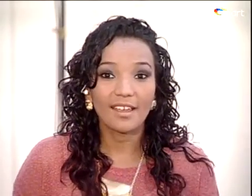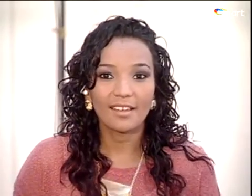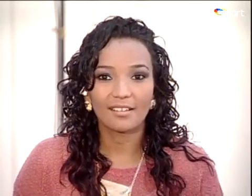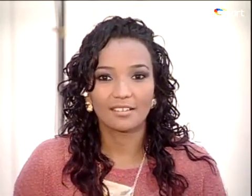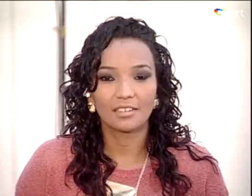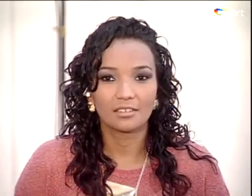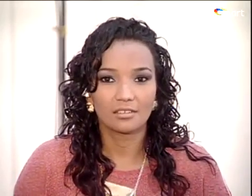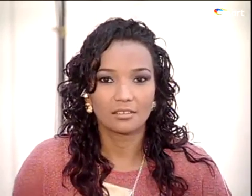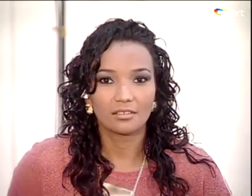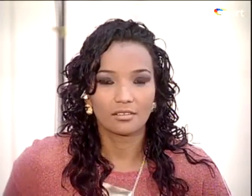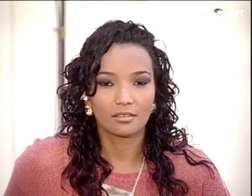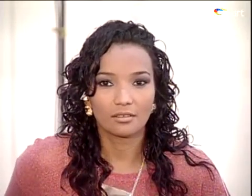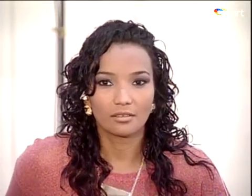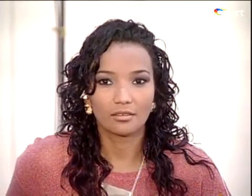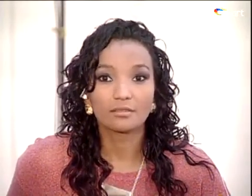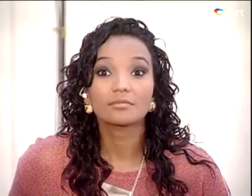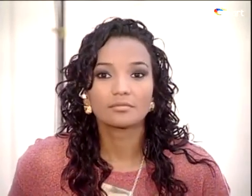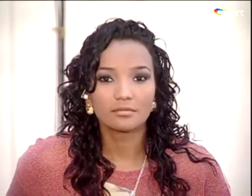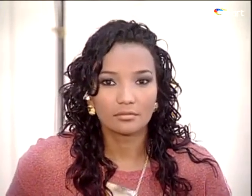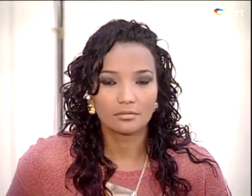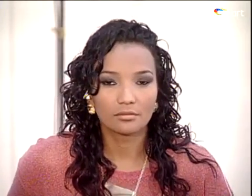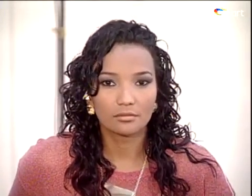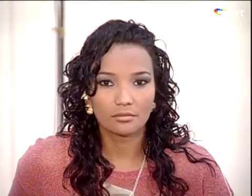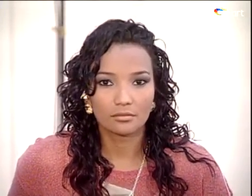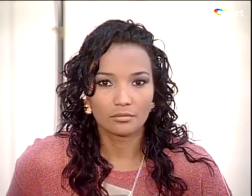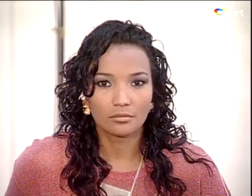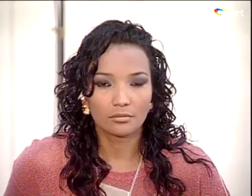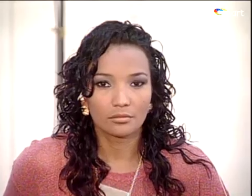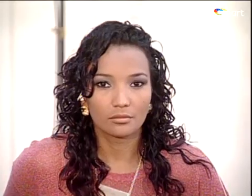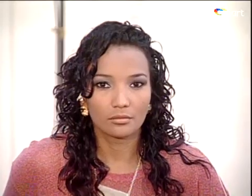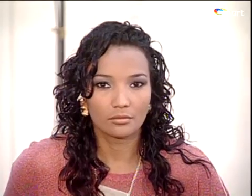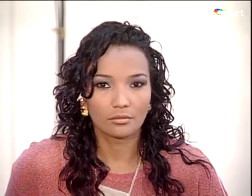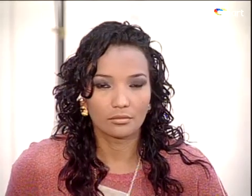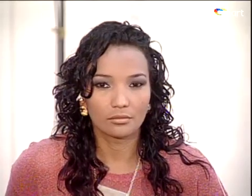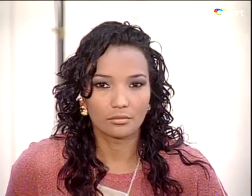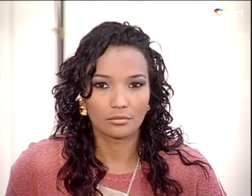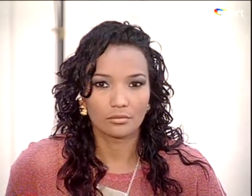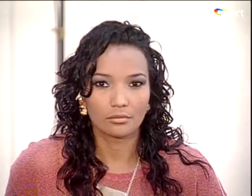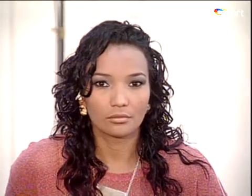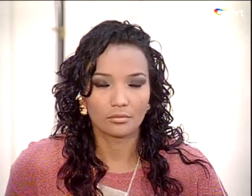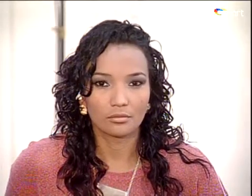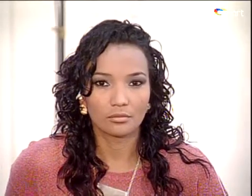Corte Interamericana de Derechos Humanos por el incumplimiento de una disposición